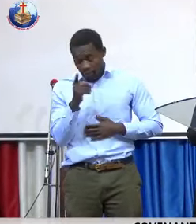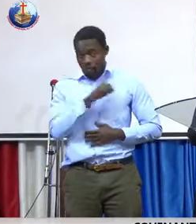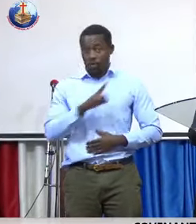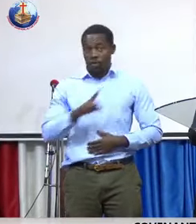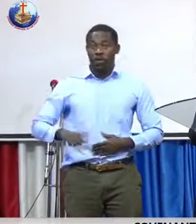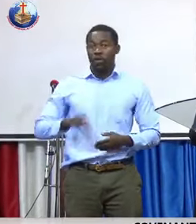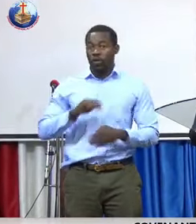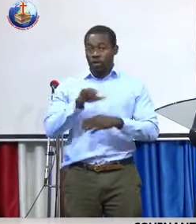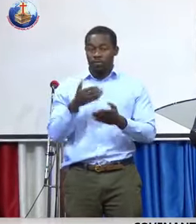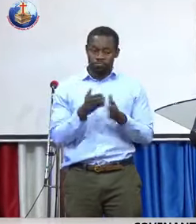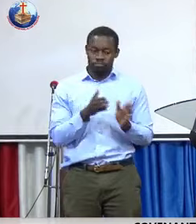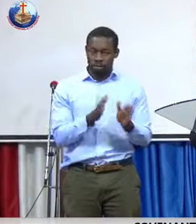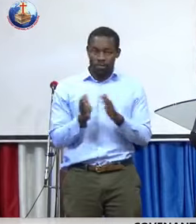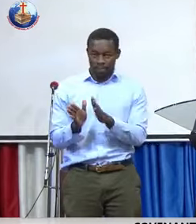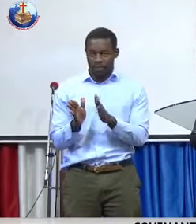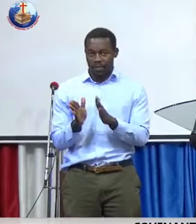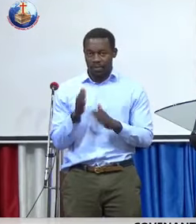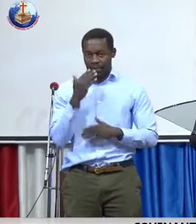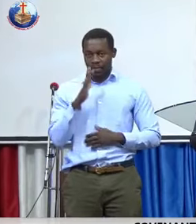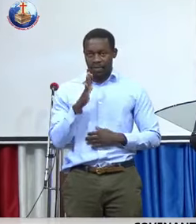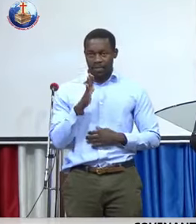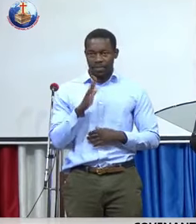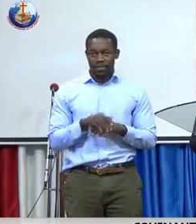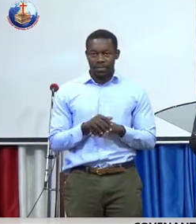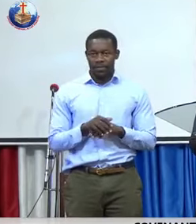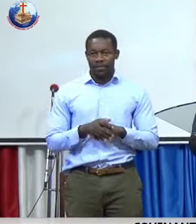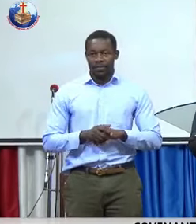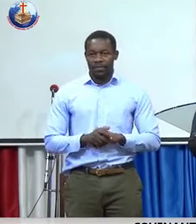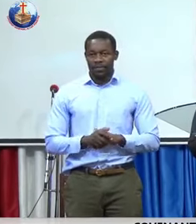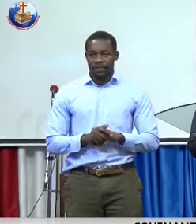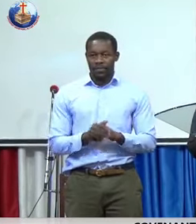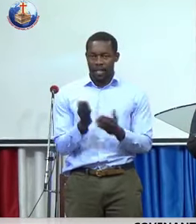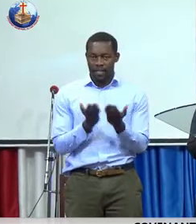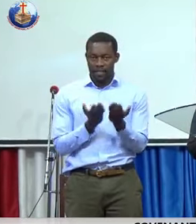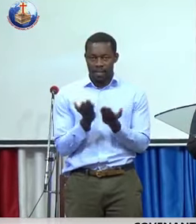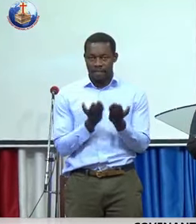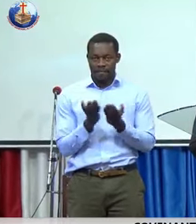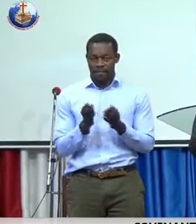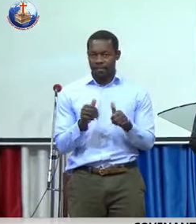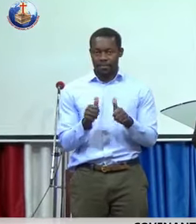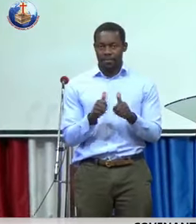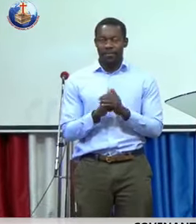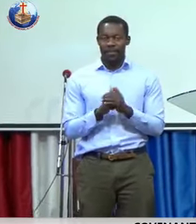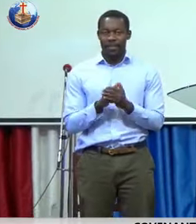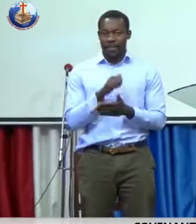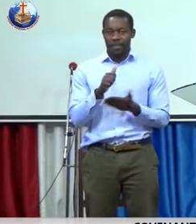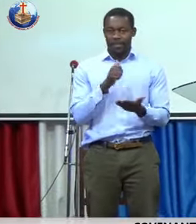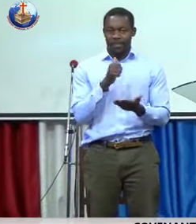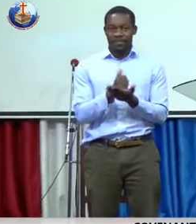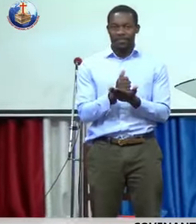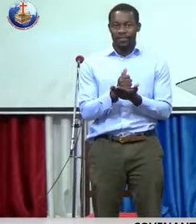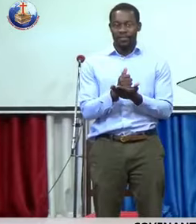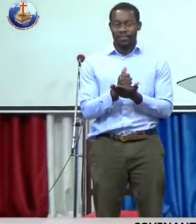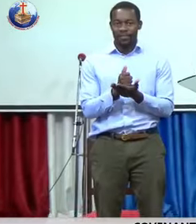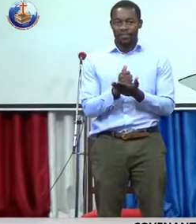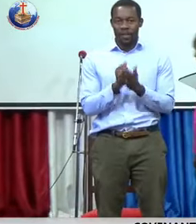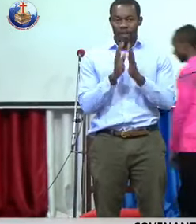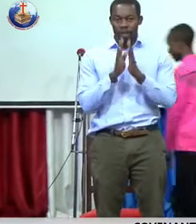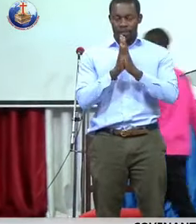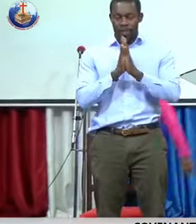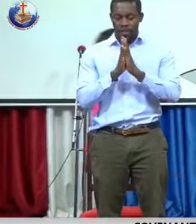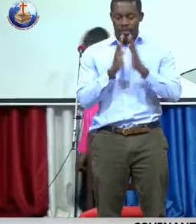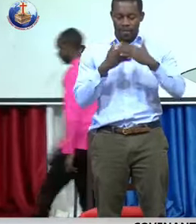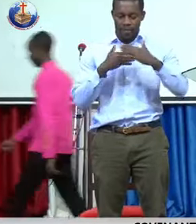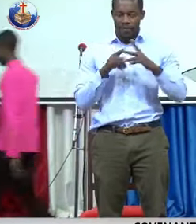opportunity. Na tunambariki Mungu kwa sababu ya nafasi. To serve. Kumtumikia. Amen. Amen. Let's pray before